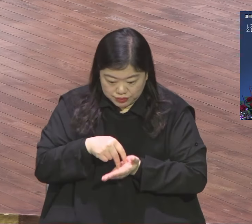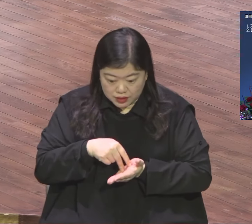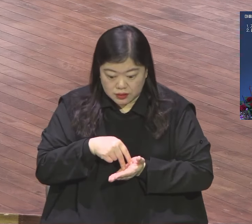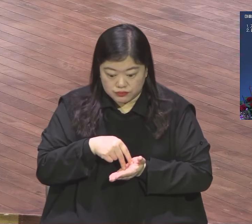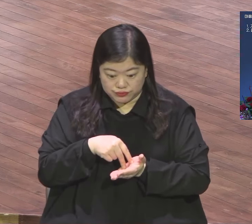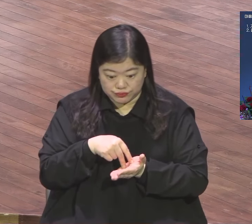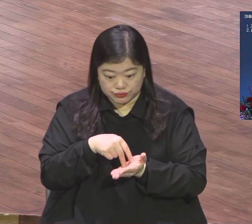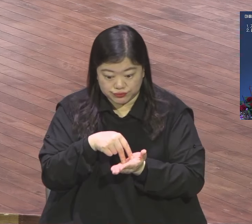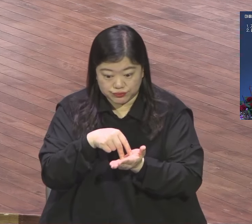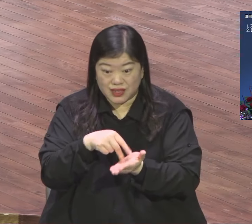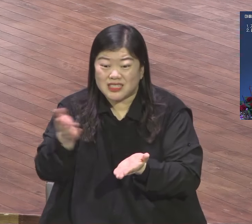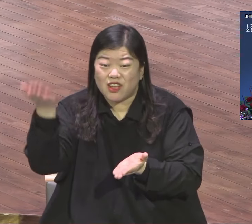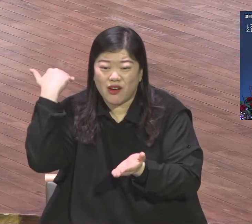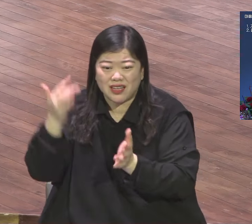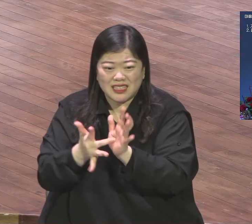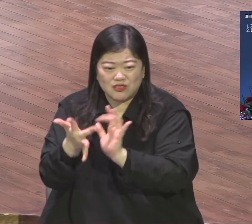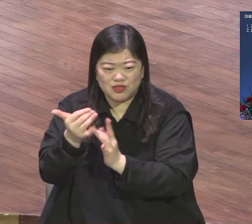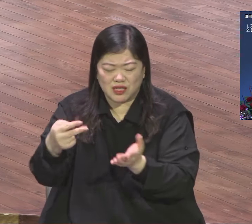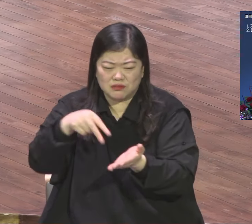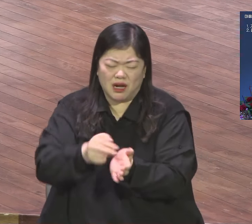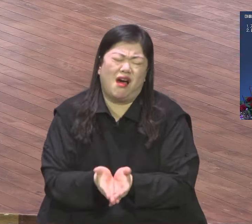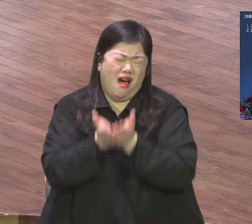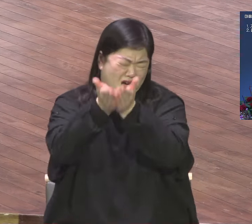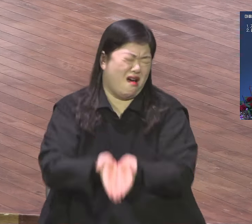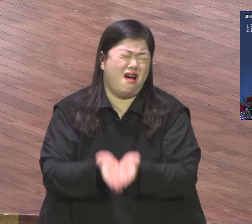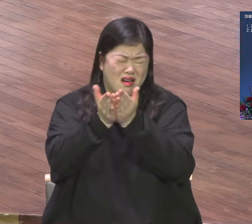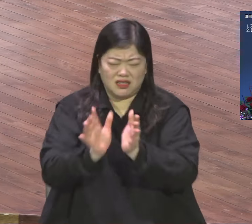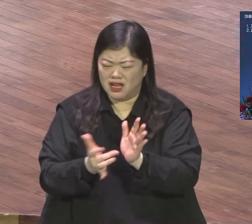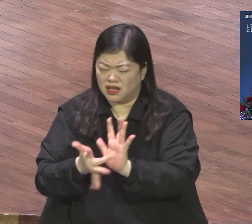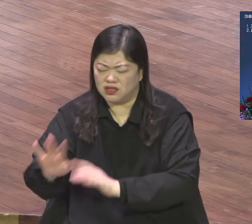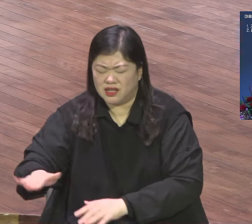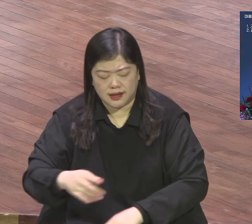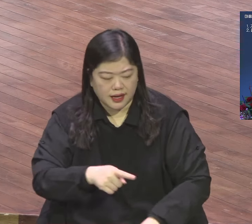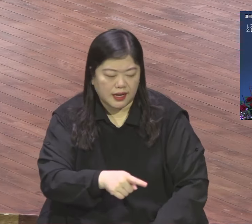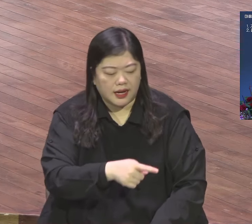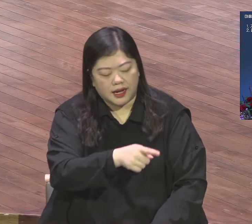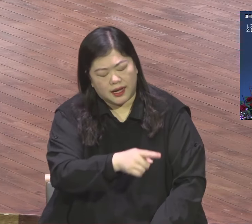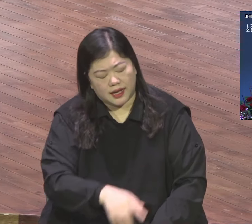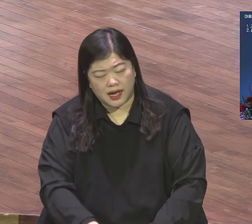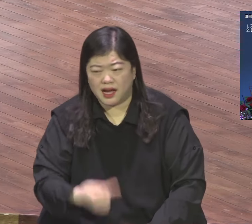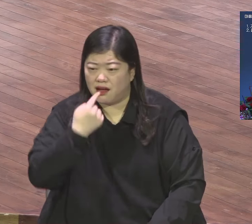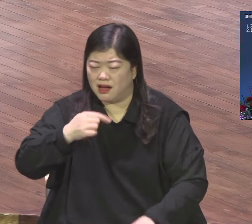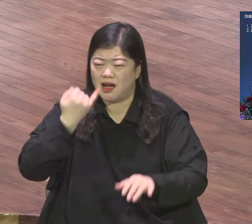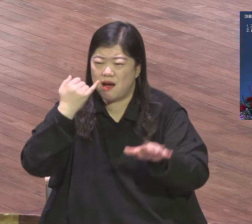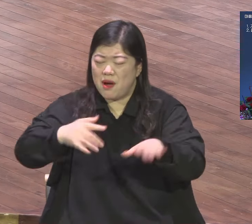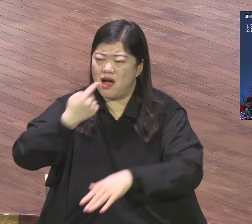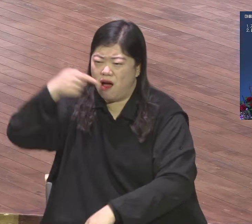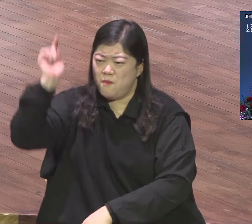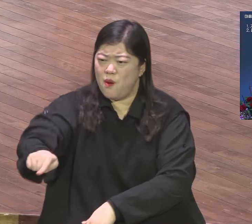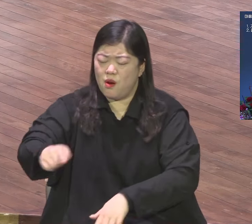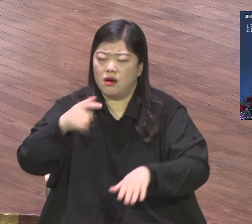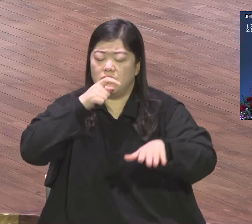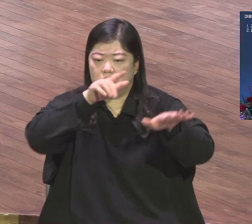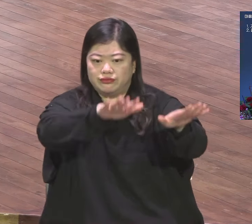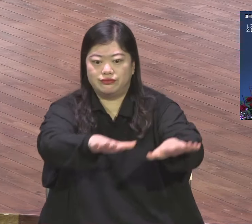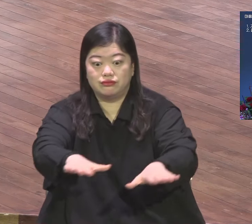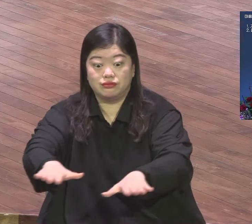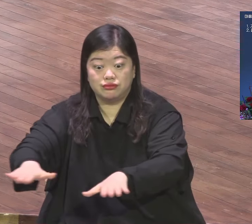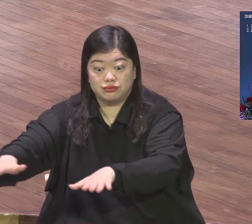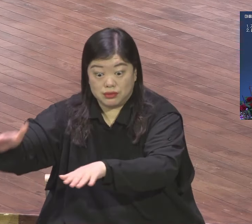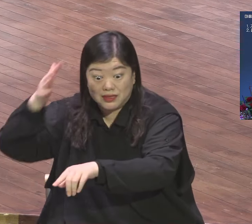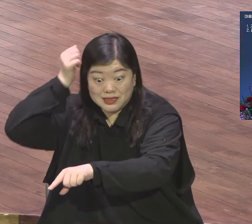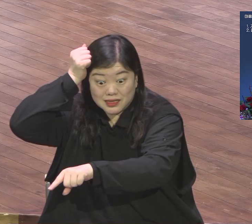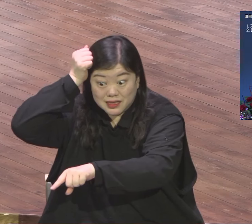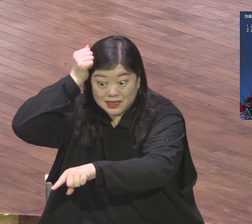불구하고 두려워했잖아요. 막 원망했잖아요. 불신앙의 모습을 보였잖아요. 그런데 지금은 예수님조차 없으니까 뭐 이들의